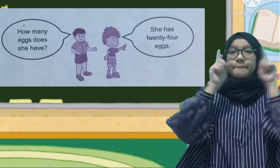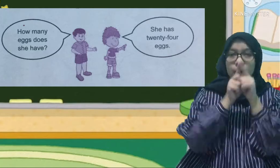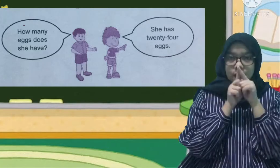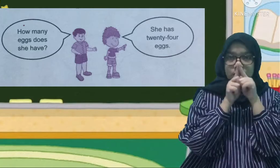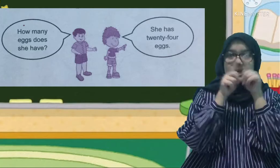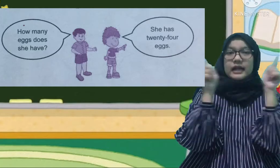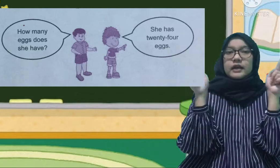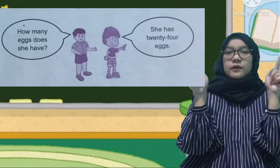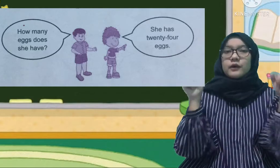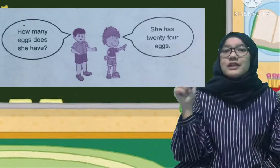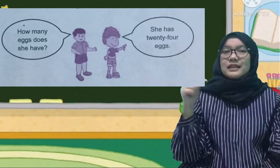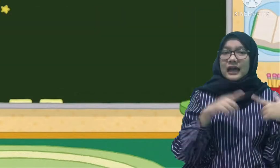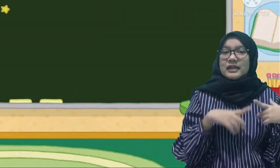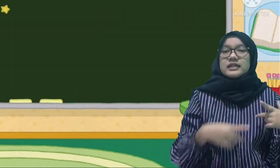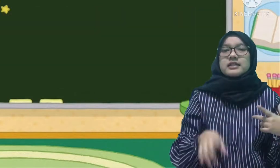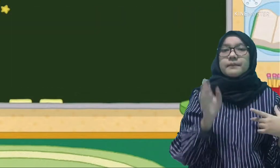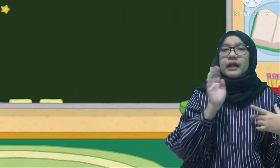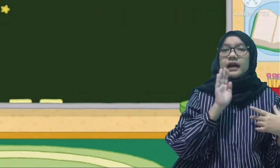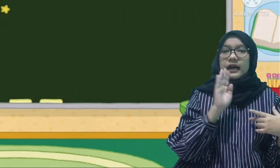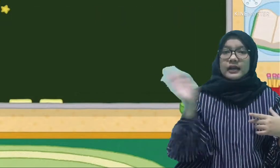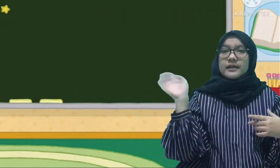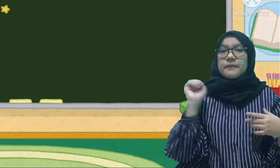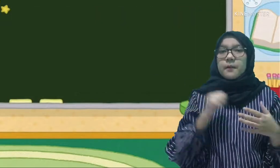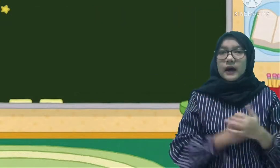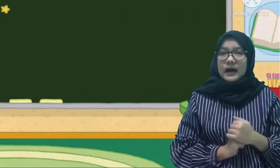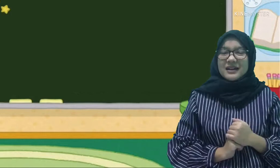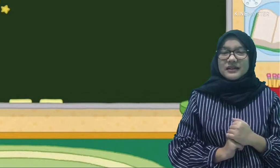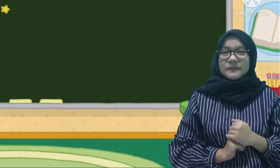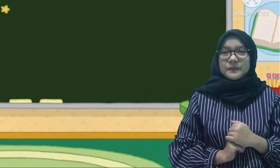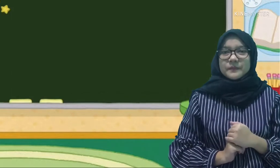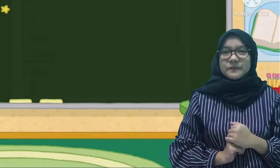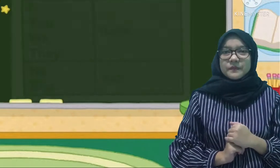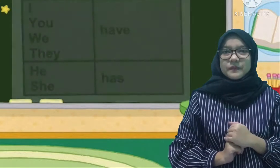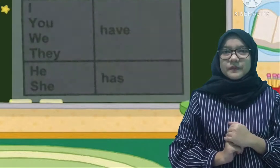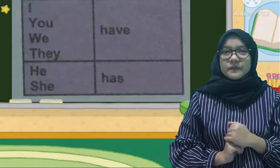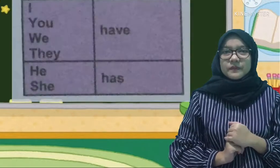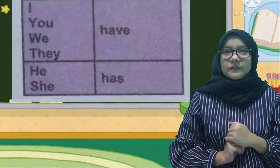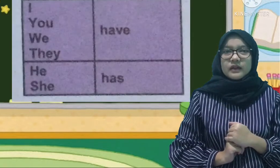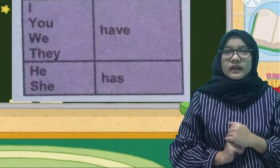ada box atau kotak di sebelah kanan bawah.